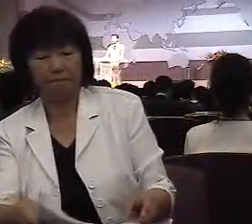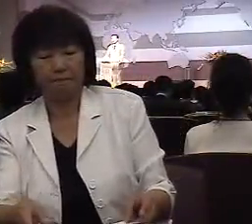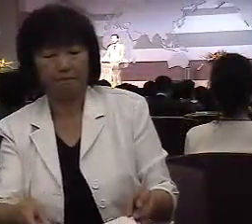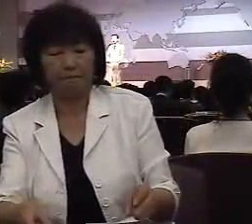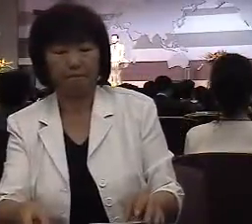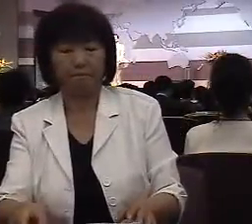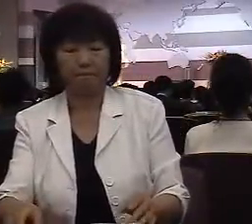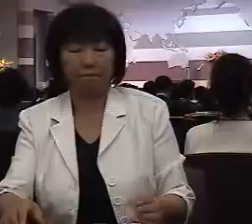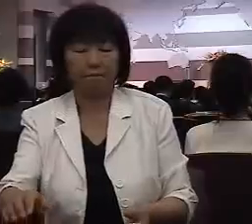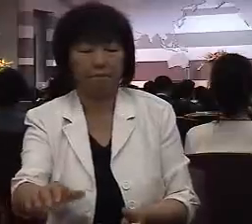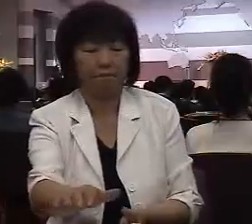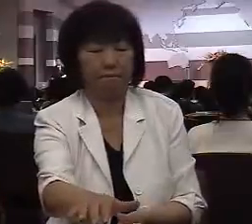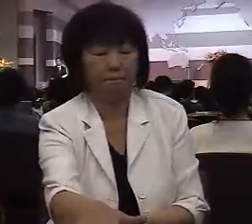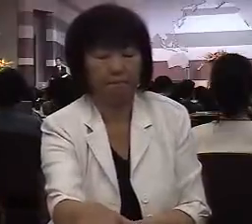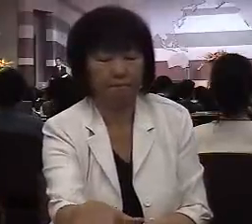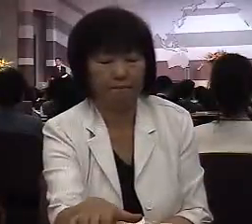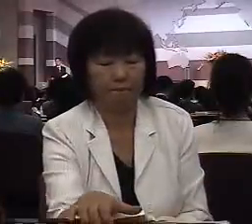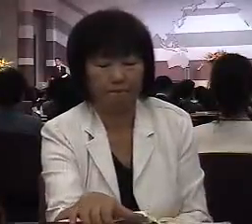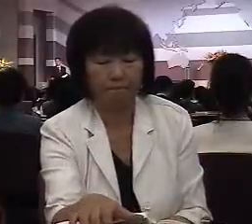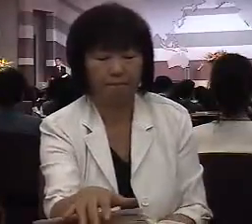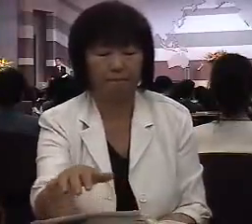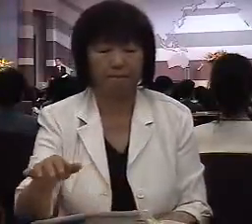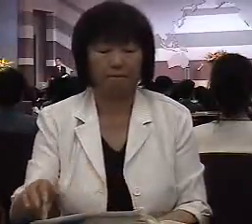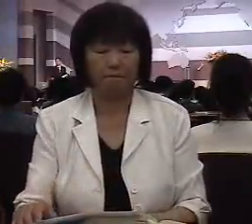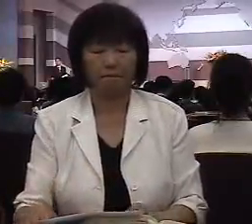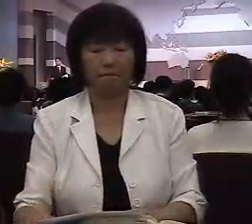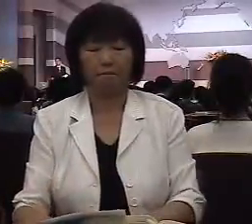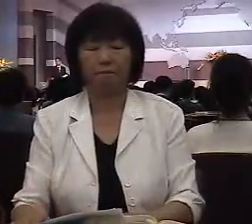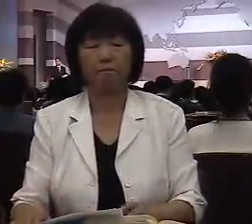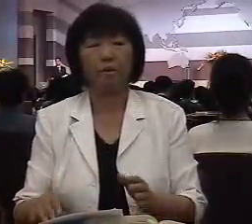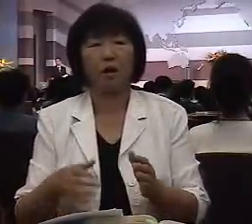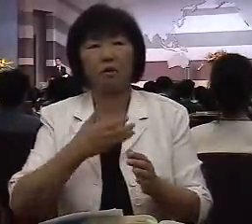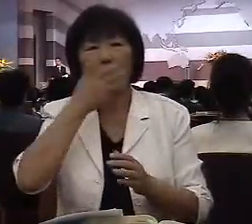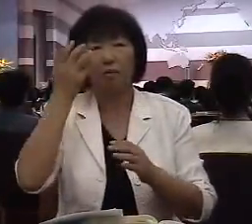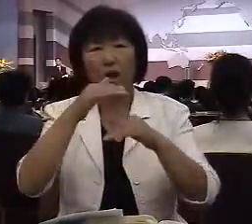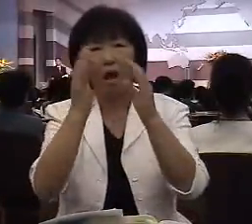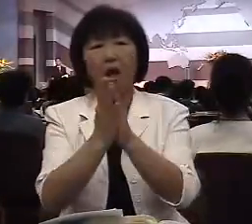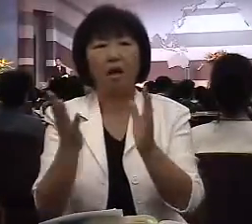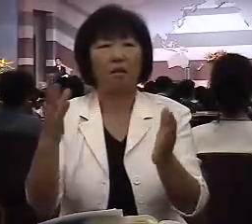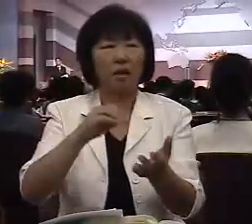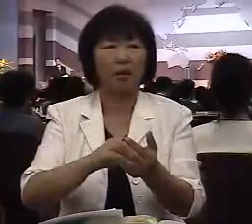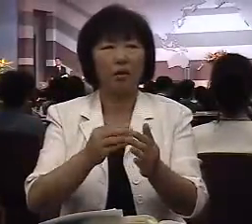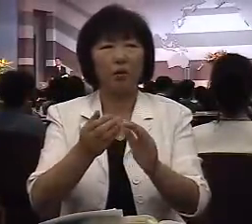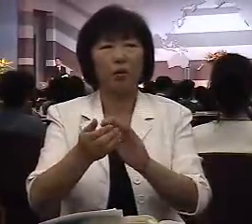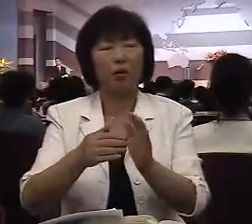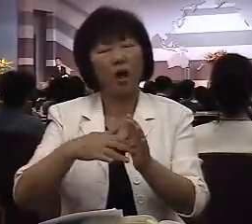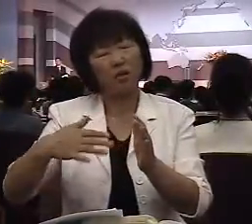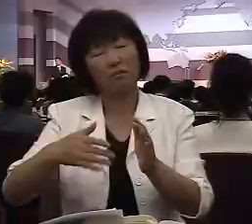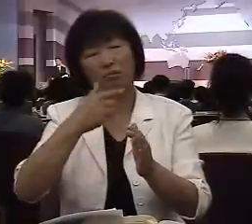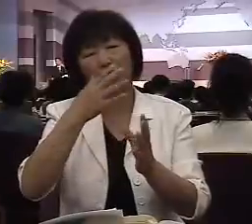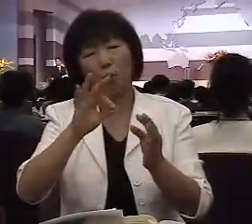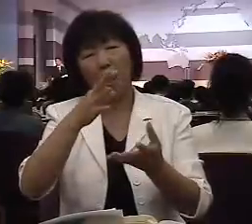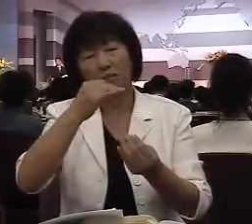감사합니다. 감사하지만 우리의 꿈을 다 담기 위해서는 아직도 long way to go. 그렇기 때문에